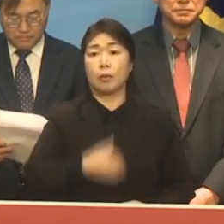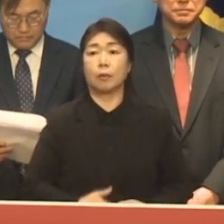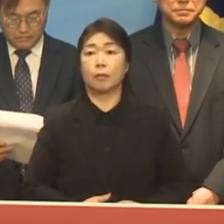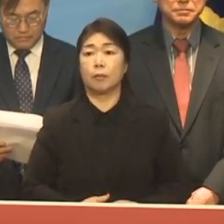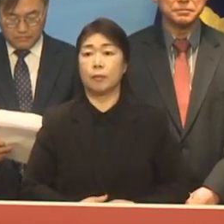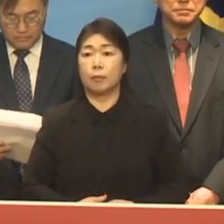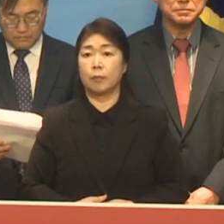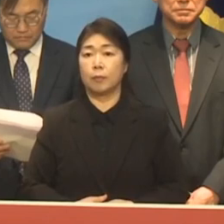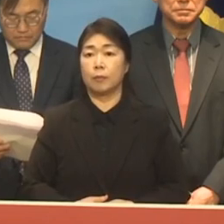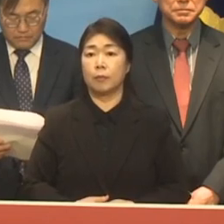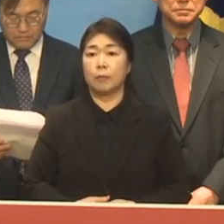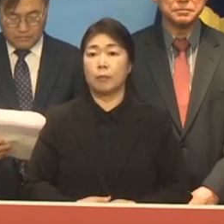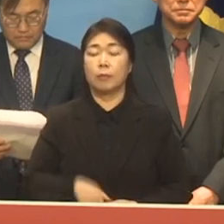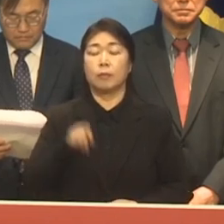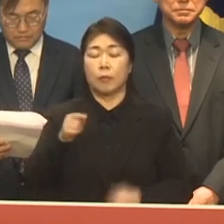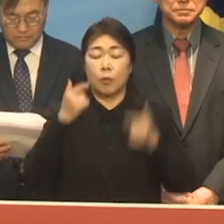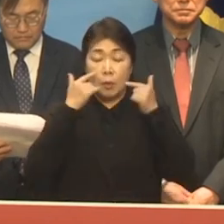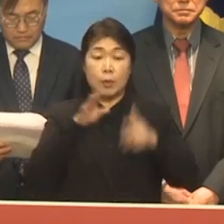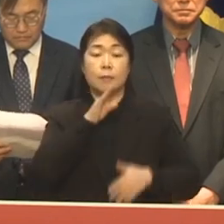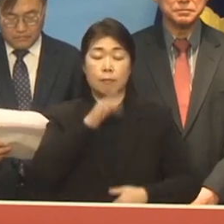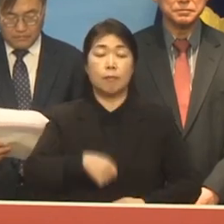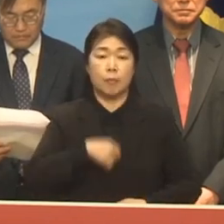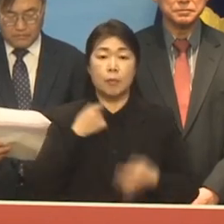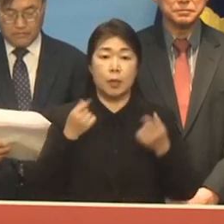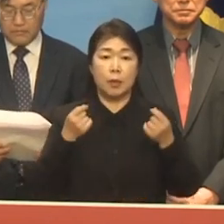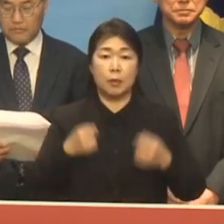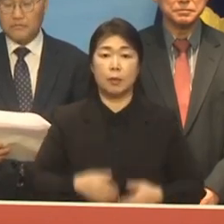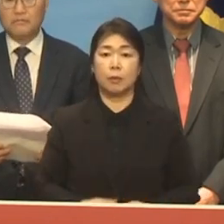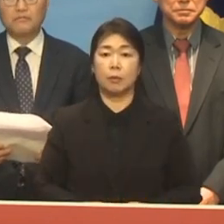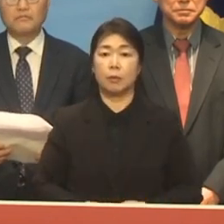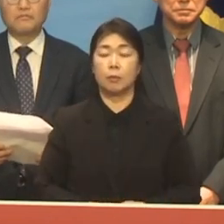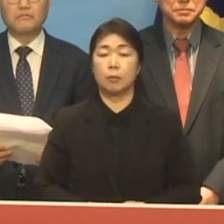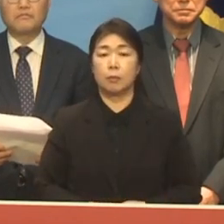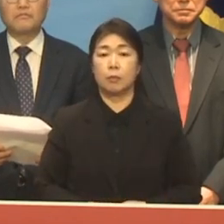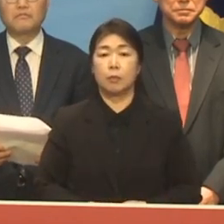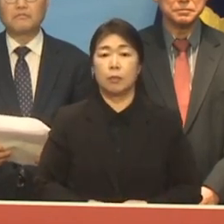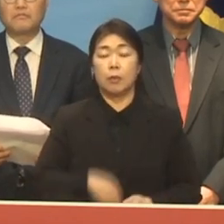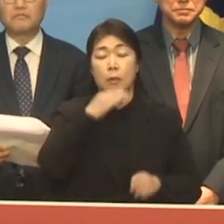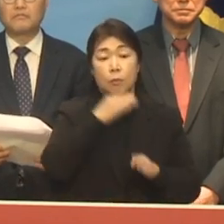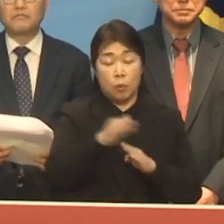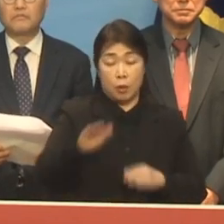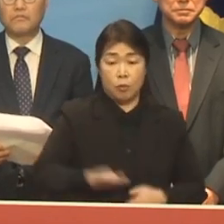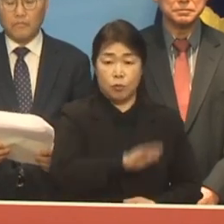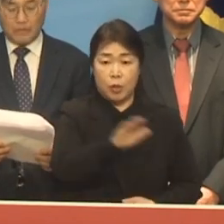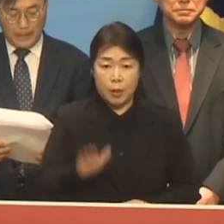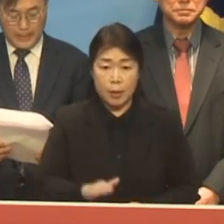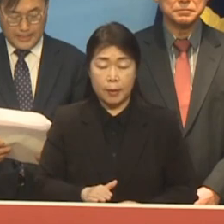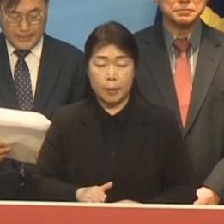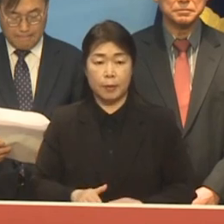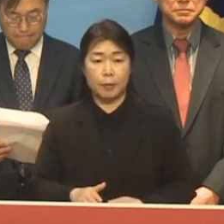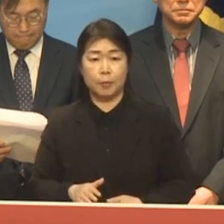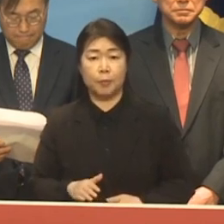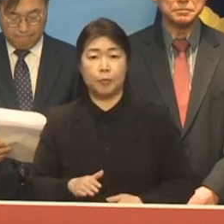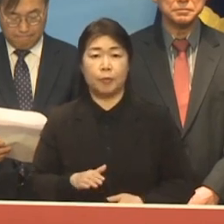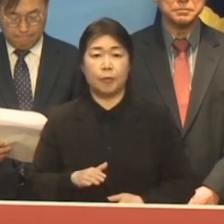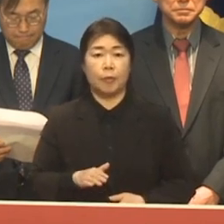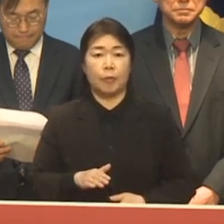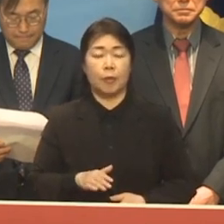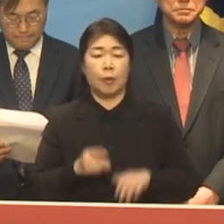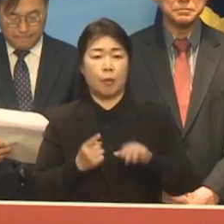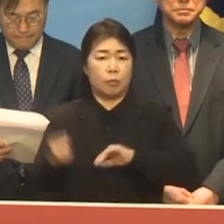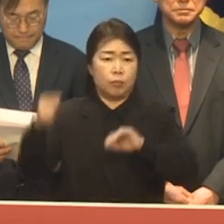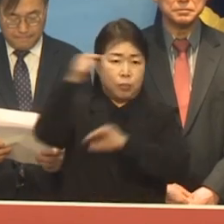것은 부정할 수 없는 사실입니다. 북한은 우리를 향해 장사정 포를